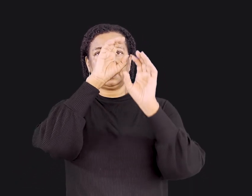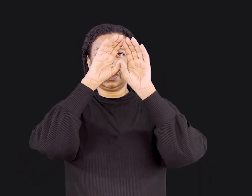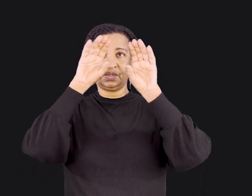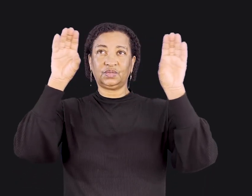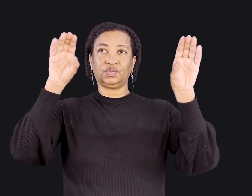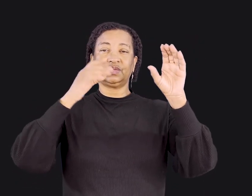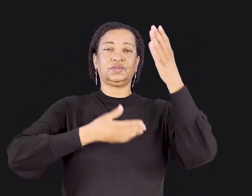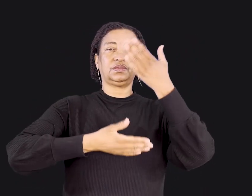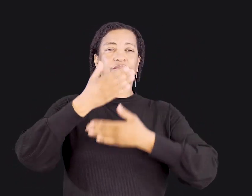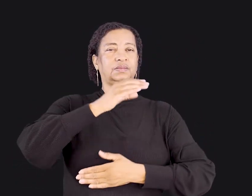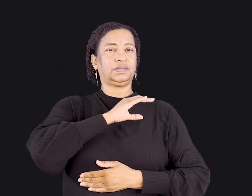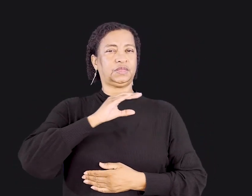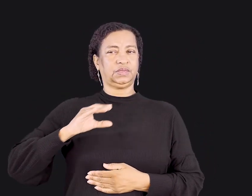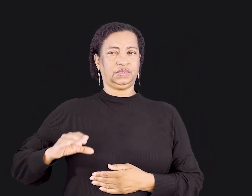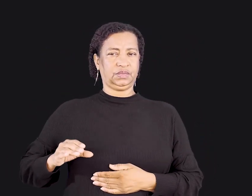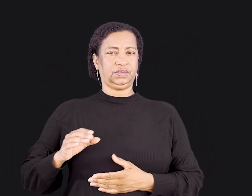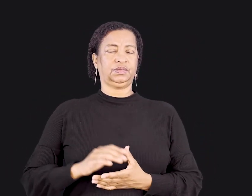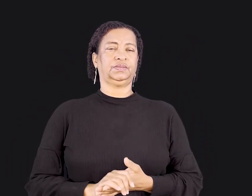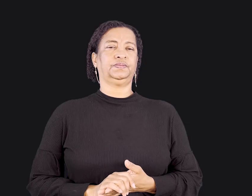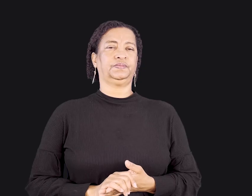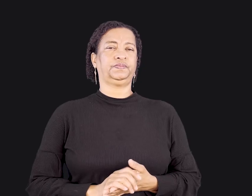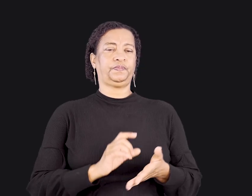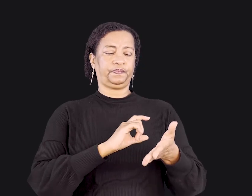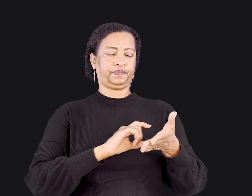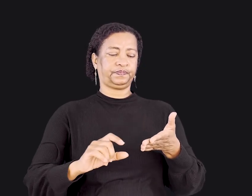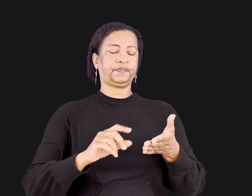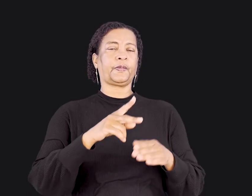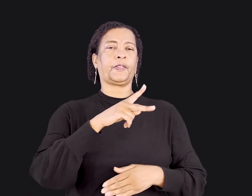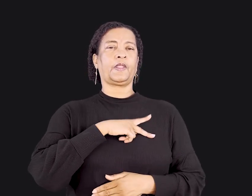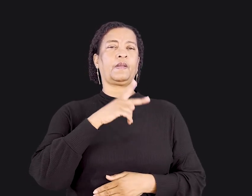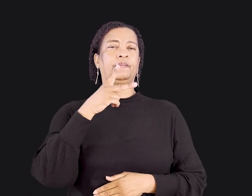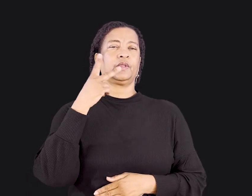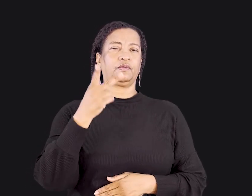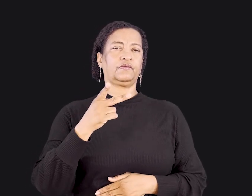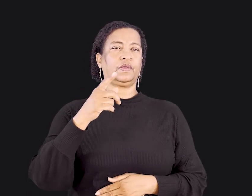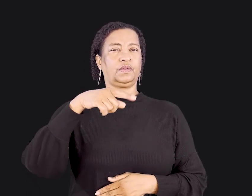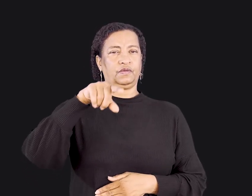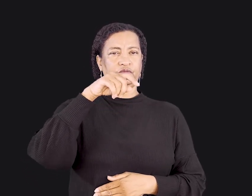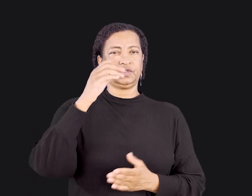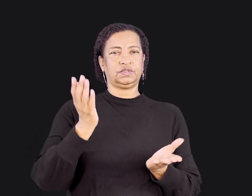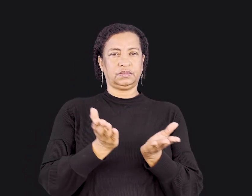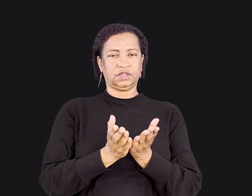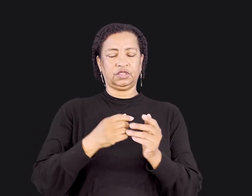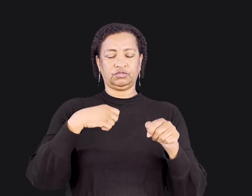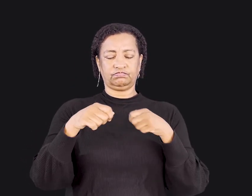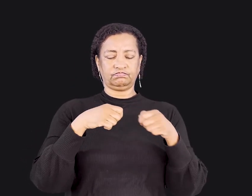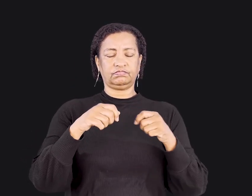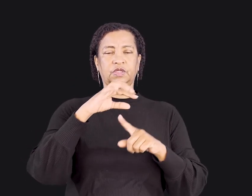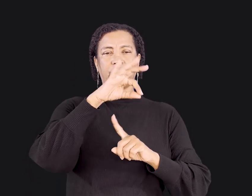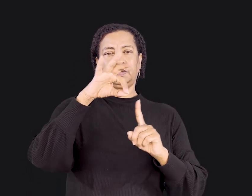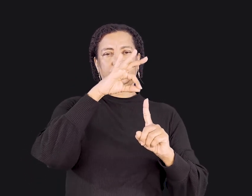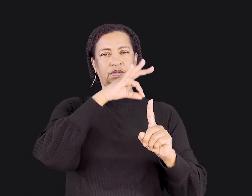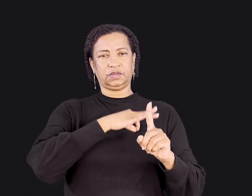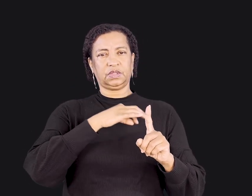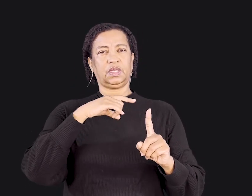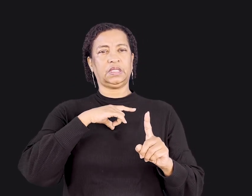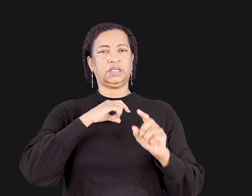em Cristo. Neste versículo, Paulo disse: Vocês crentes controlados pelo Espírito têm todas as